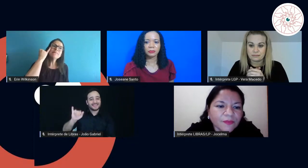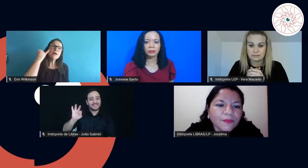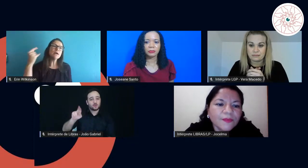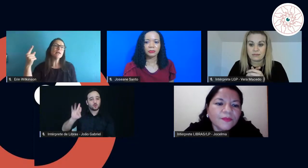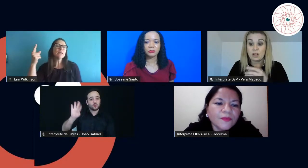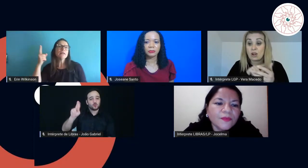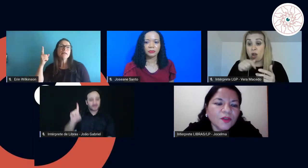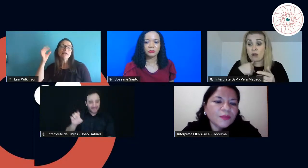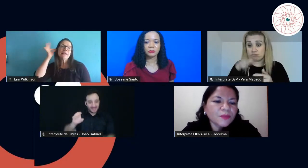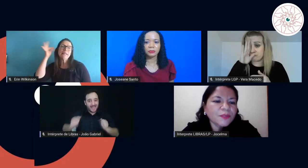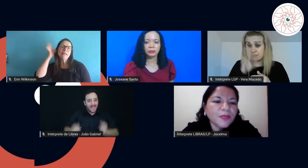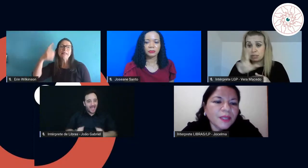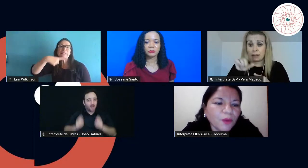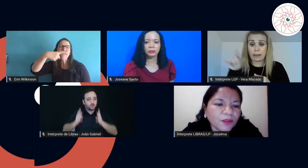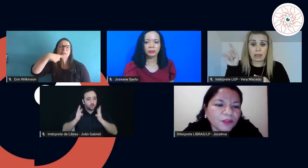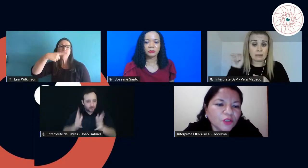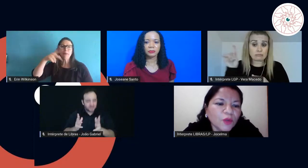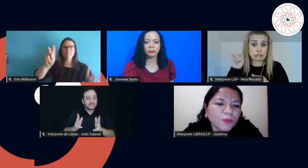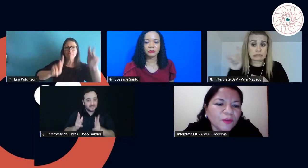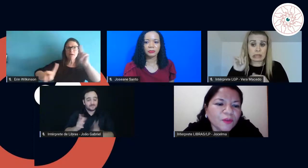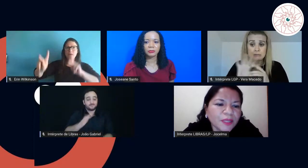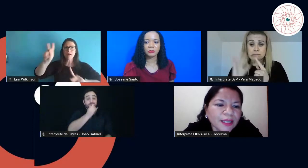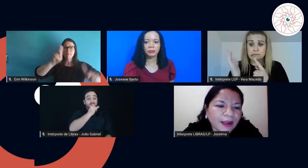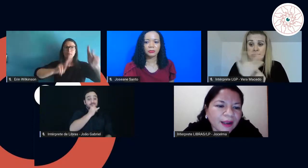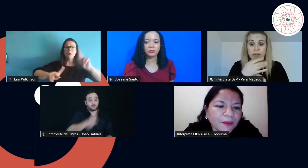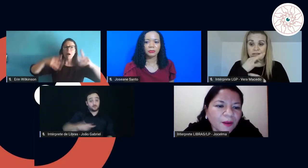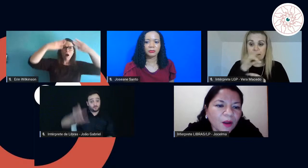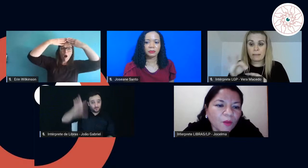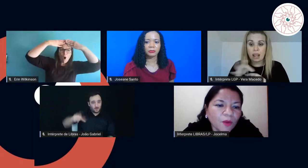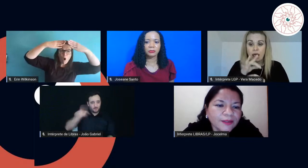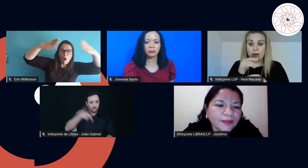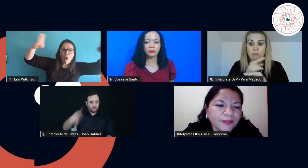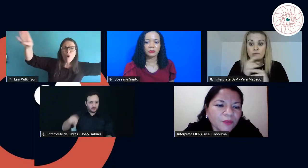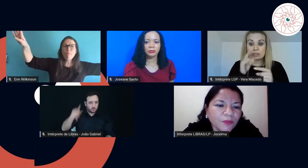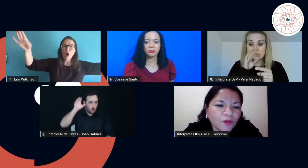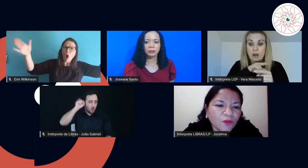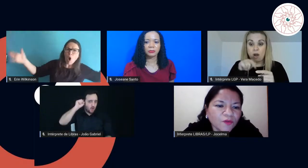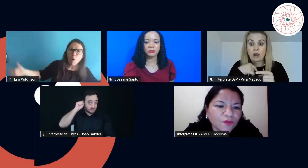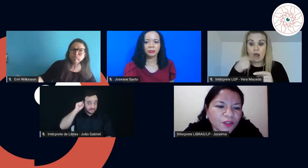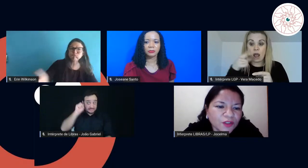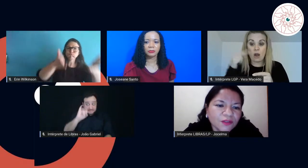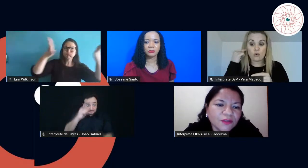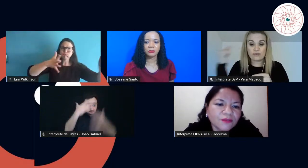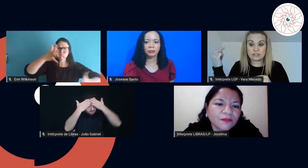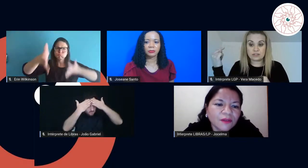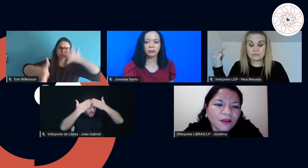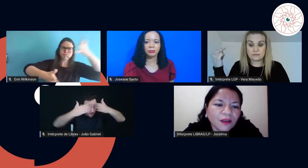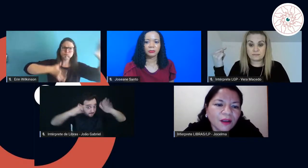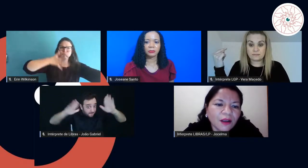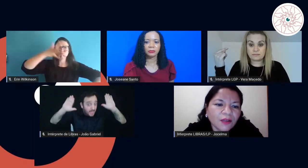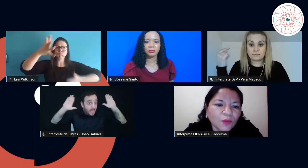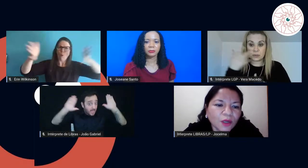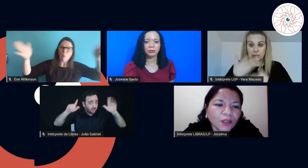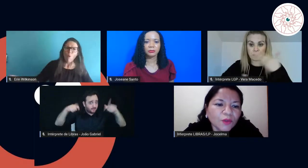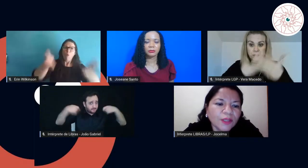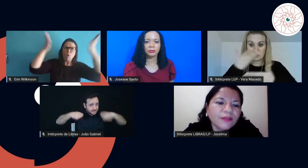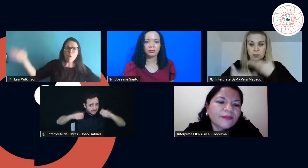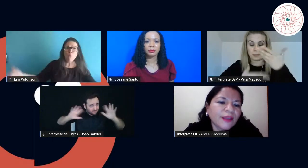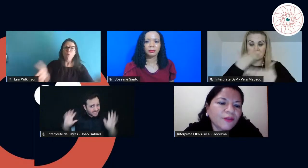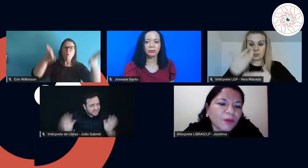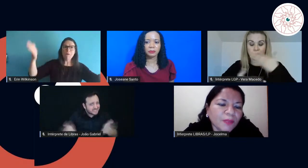Nós sabemos também que é importante no âmbito familiar, porque se temos ouvintes atuando que t